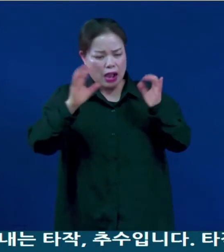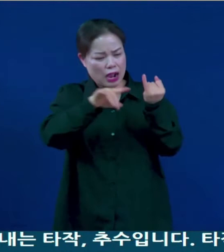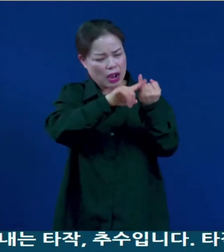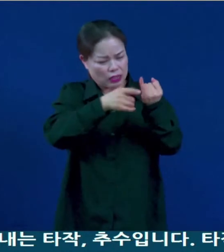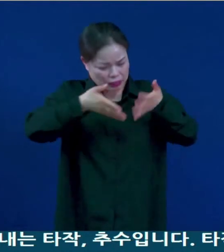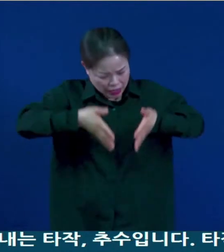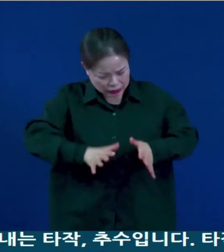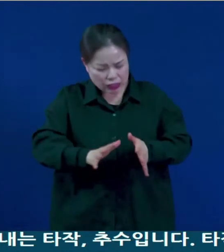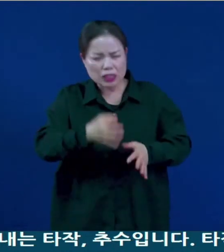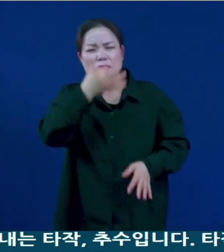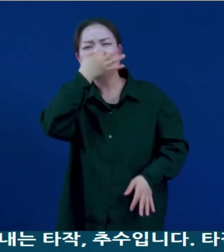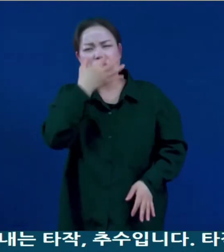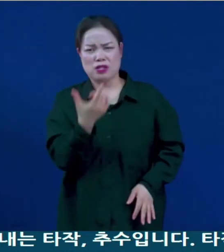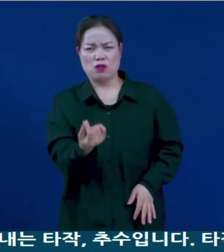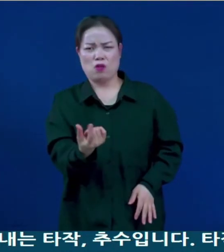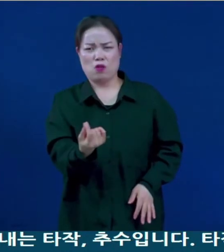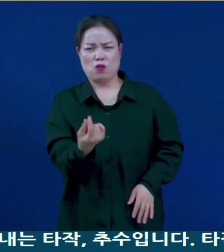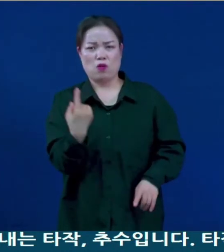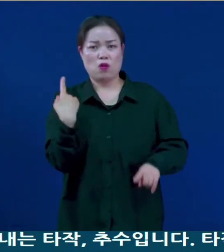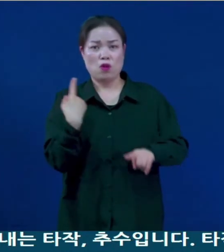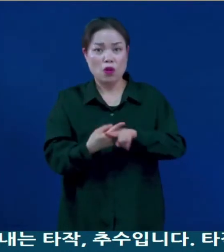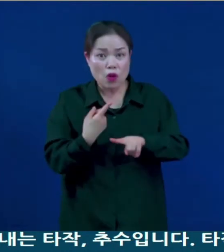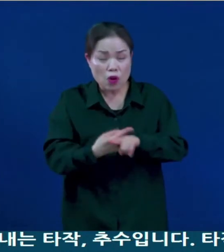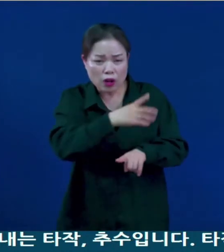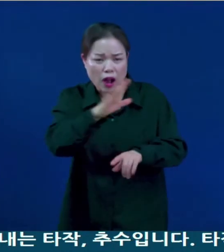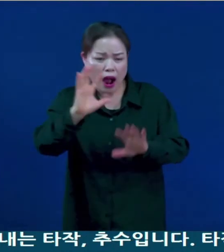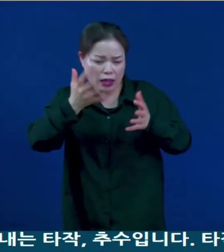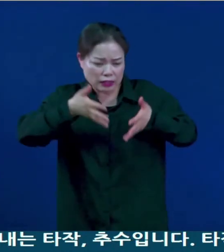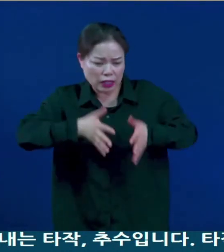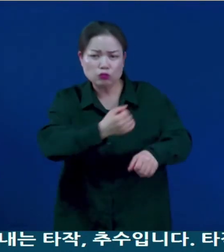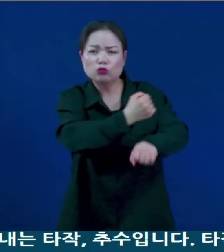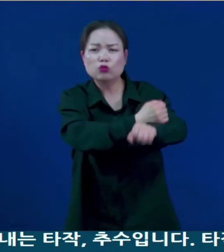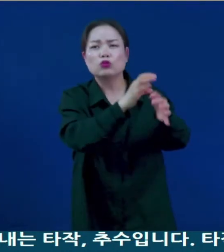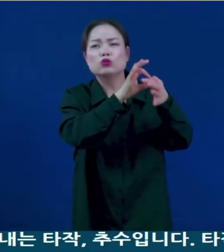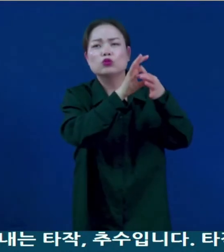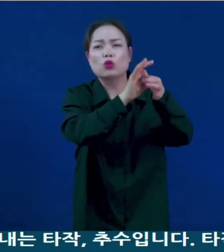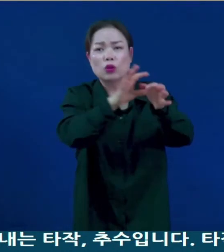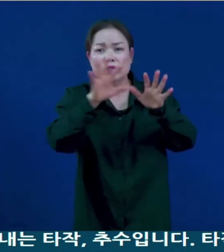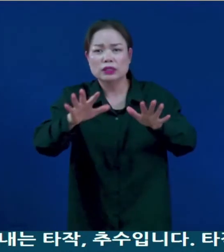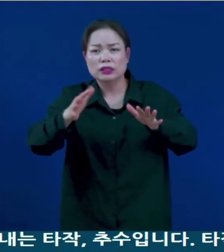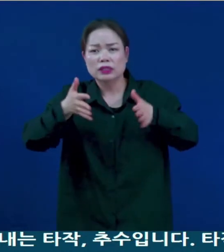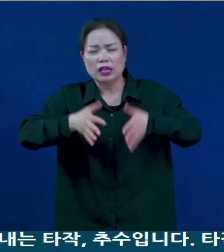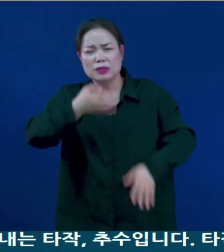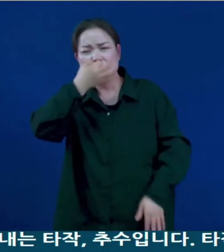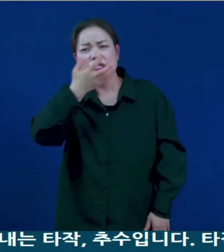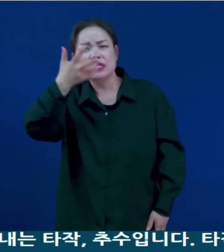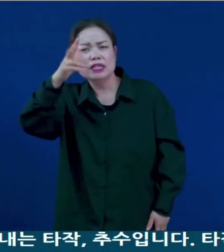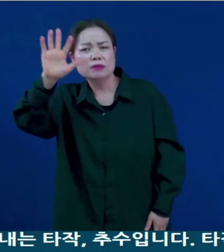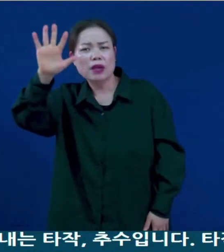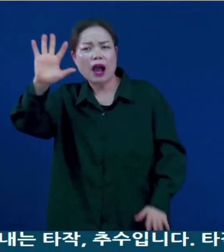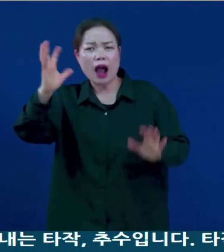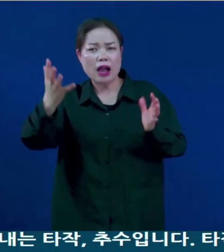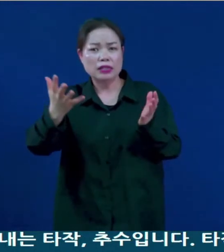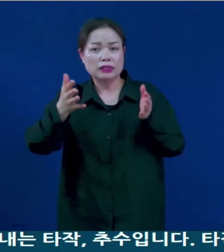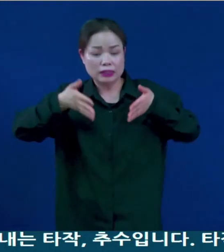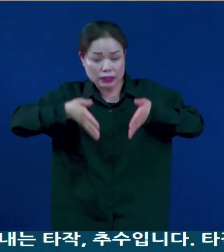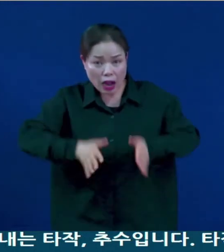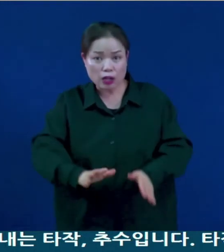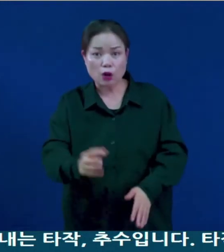나올지어다. 아이를 낳는 수고를 통해 지금은 낳기 힘들겠지만 아이를 낳으라고